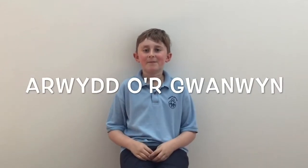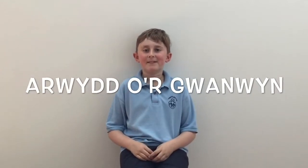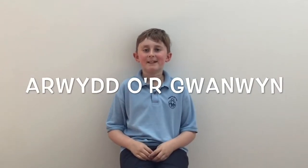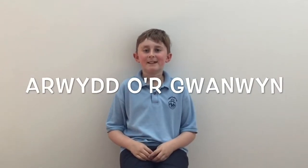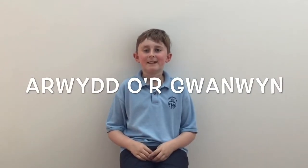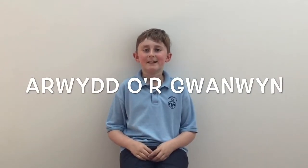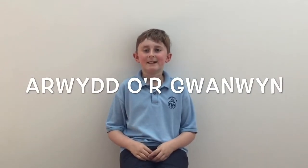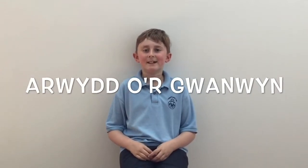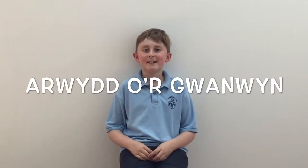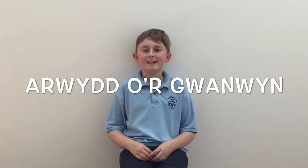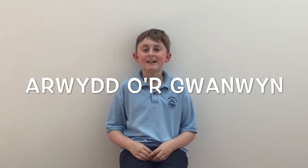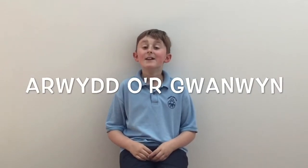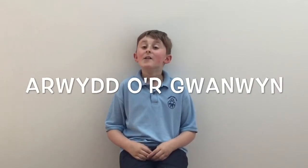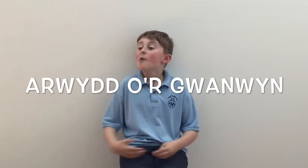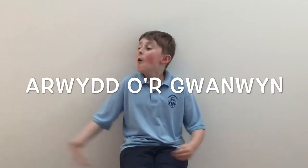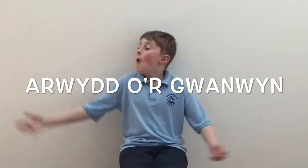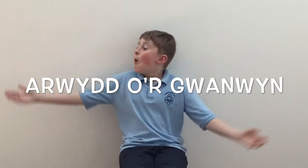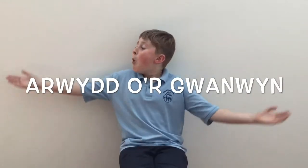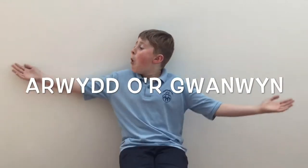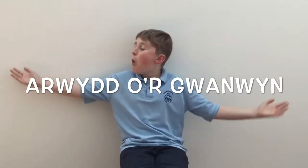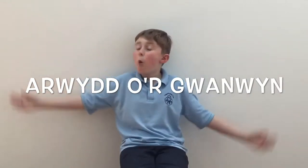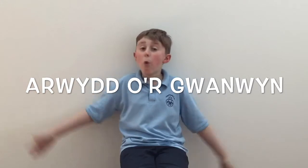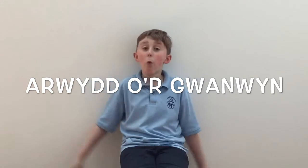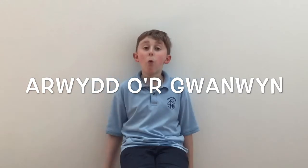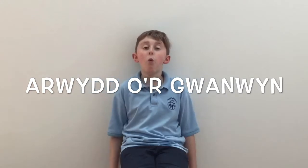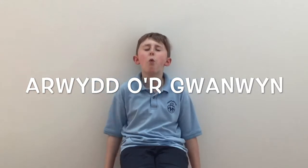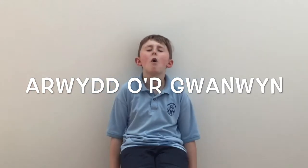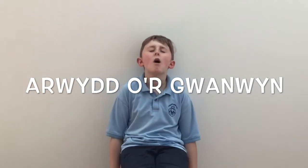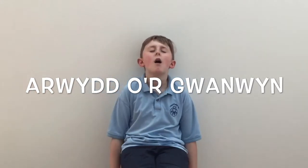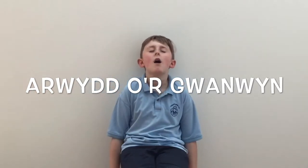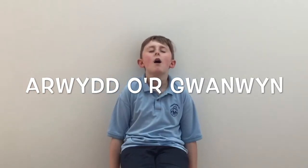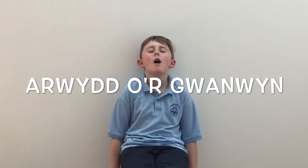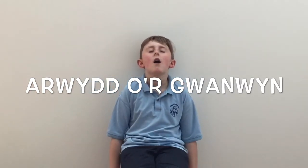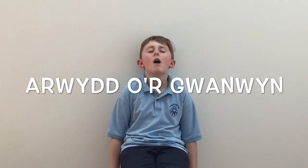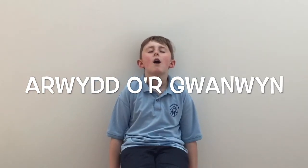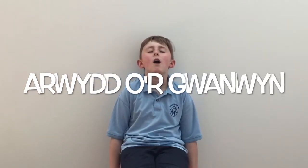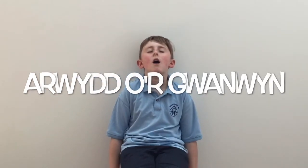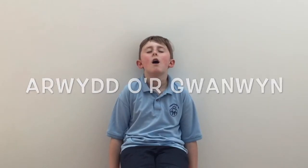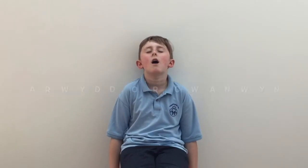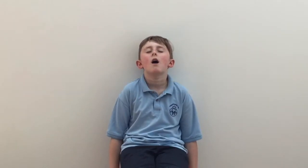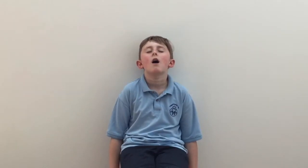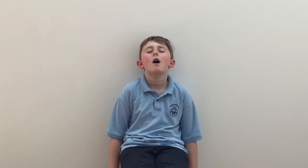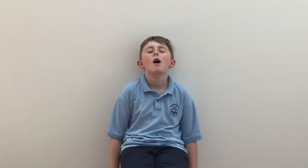Mae'r grwyntio yn gwneud y